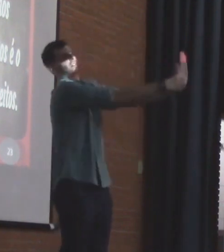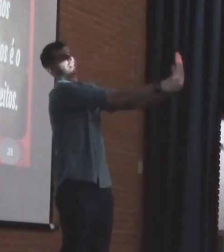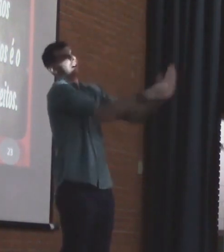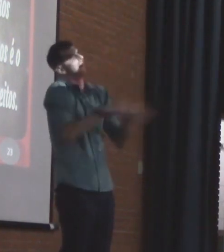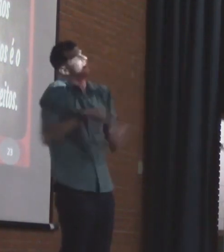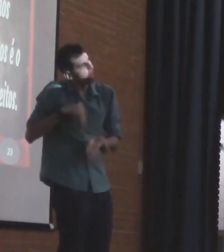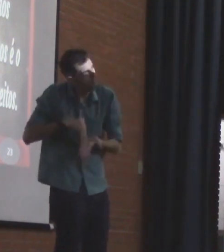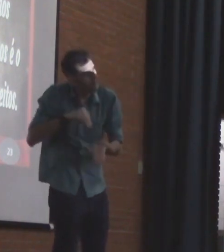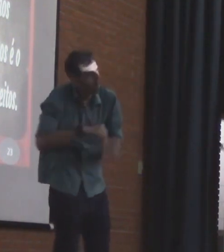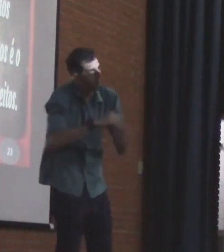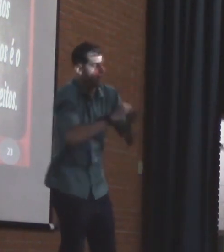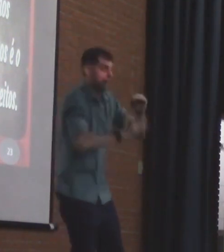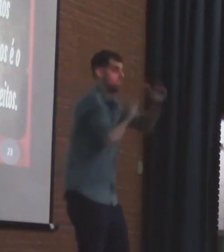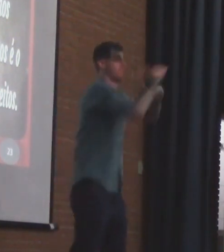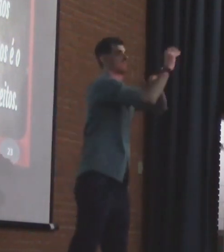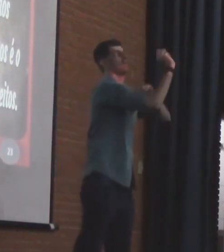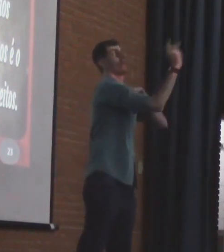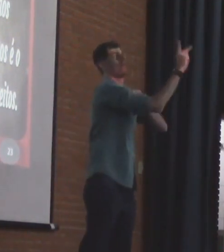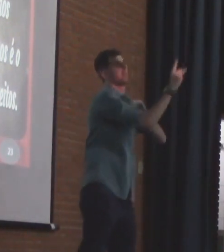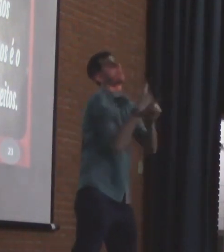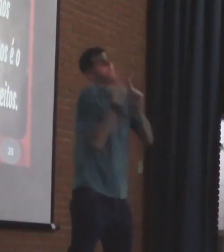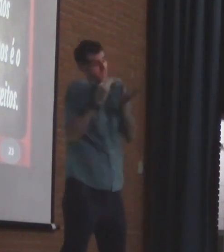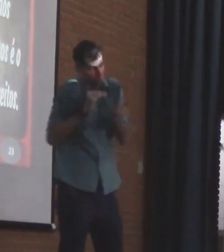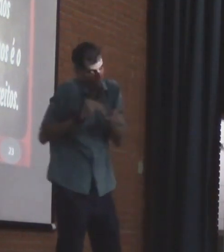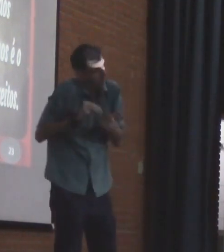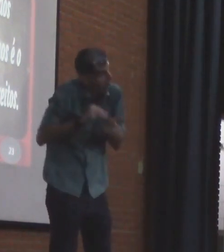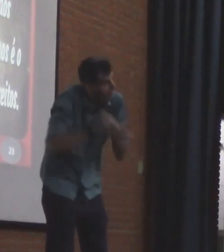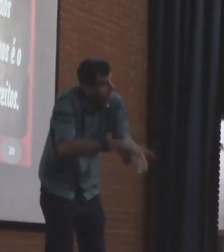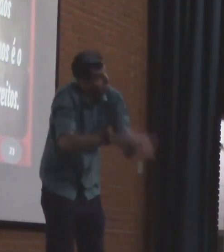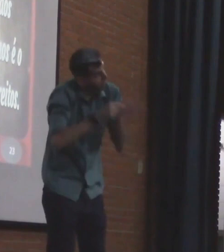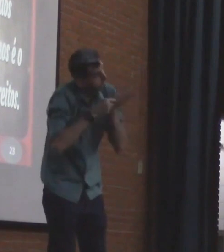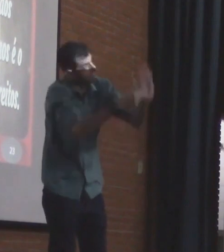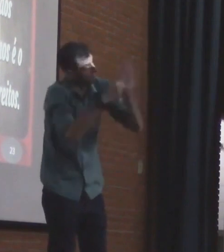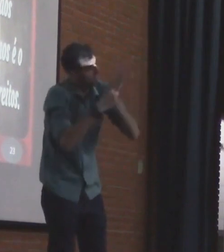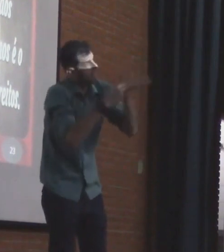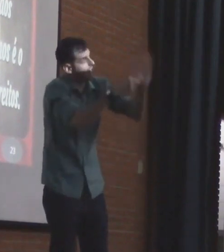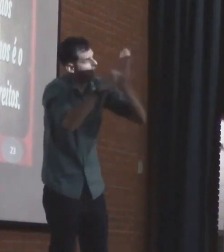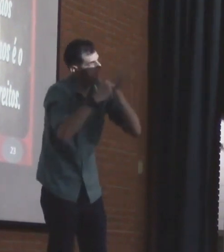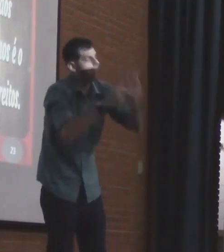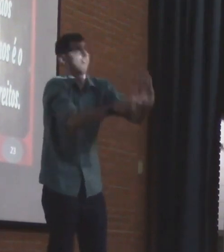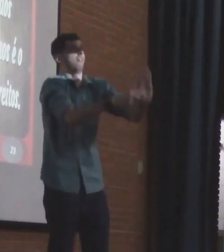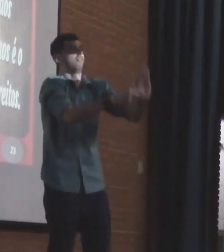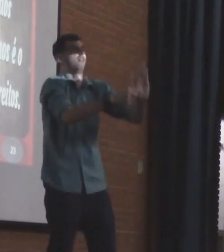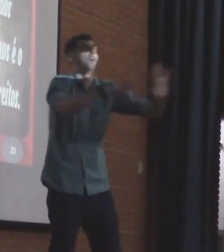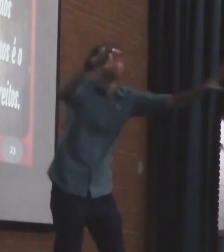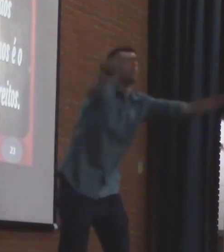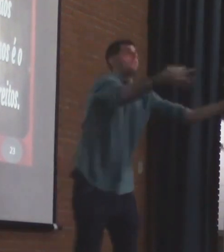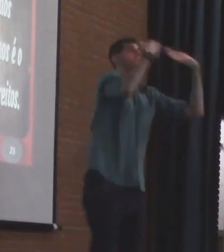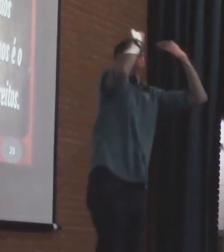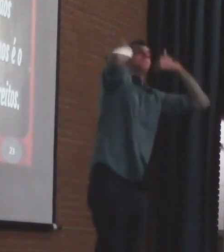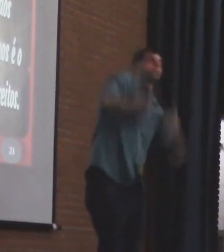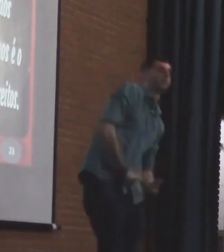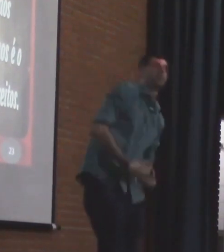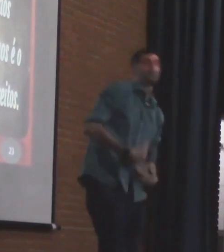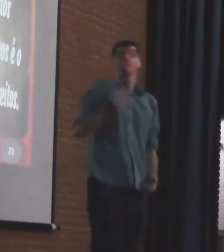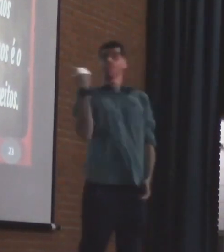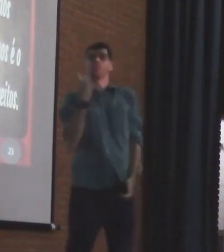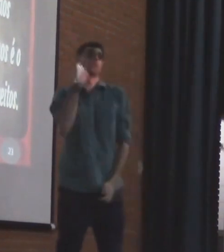e lutar pelos direitos, mostrar e buscar o desenvolvimento, ainda mostrar o que falta, mostrar